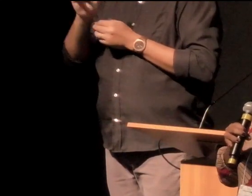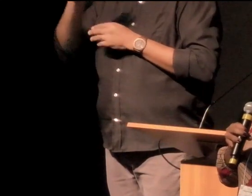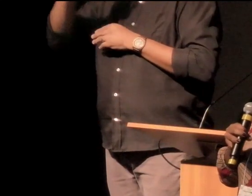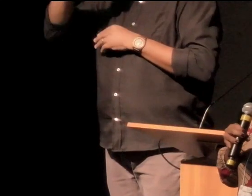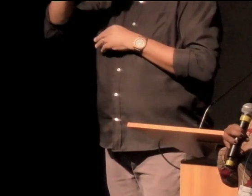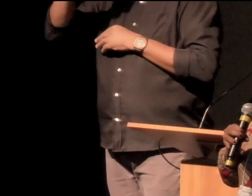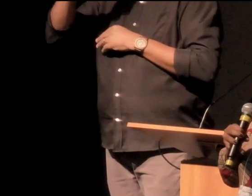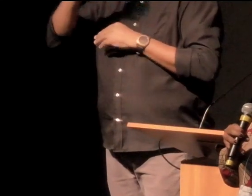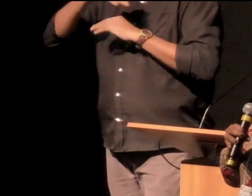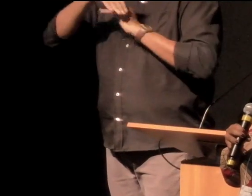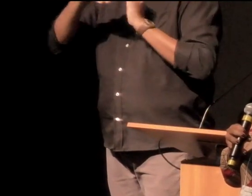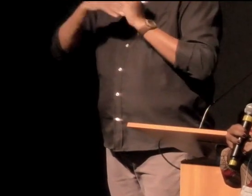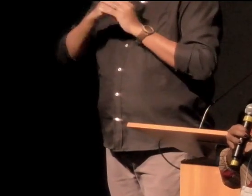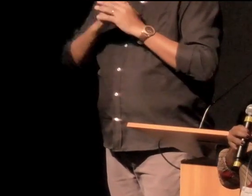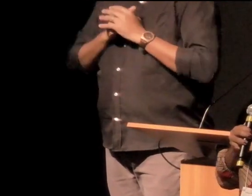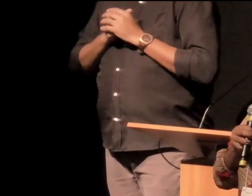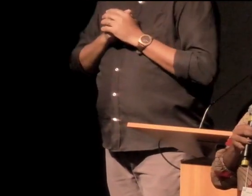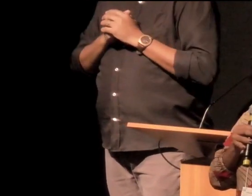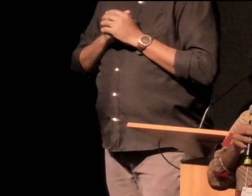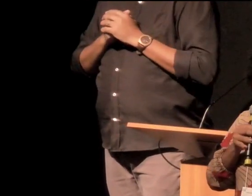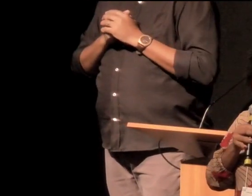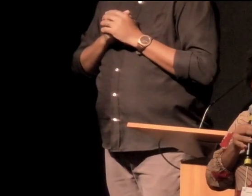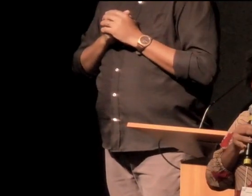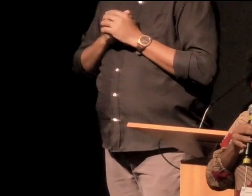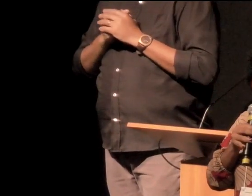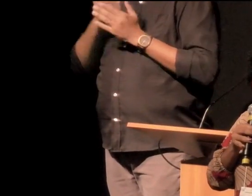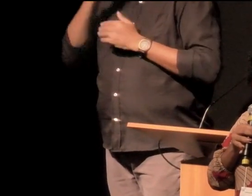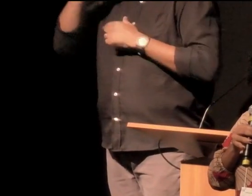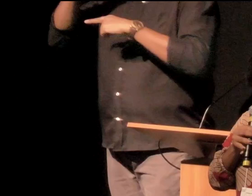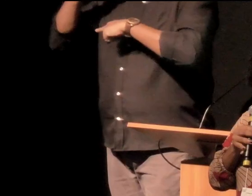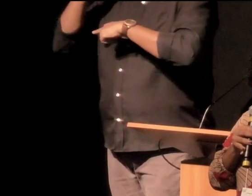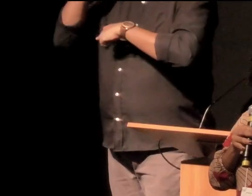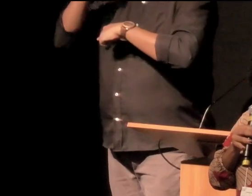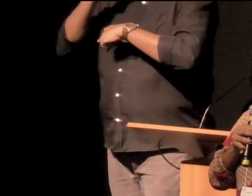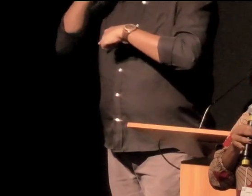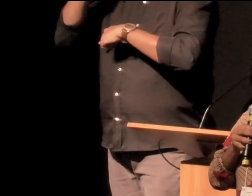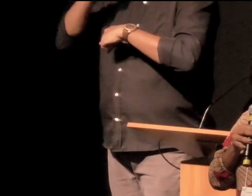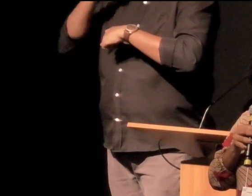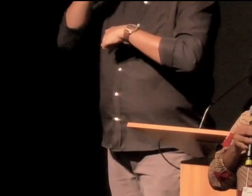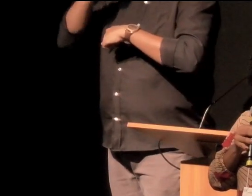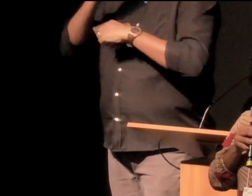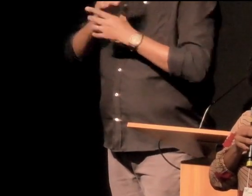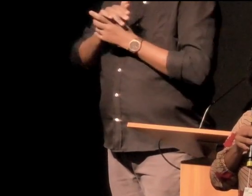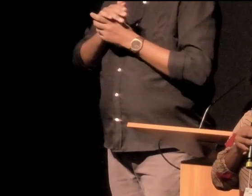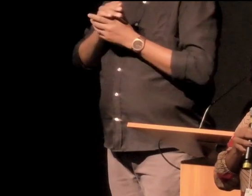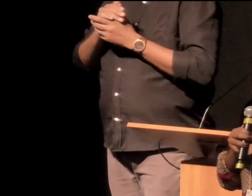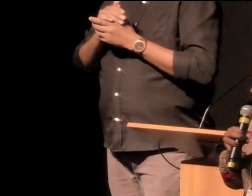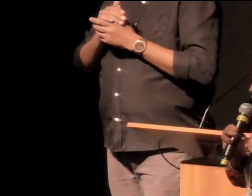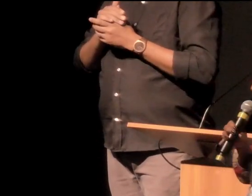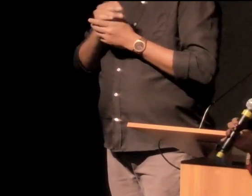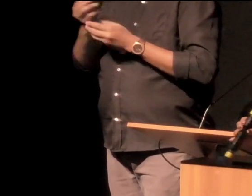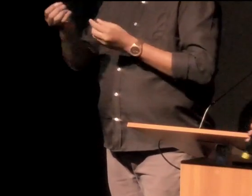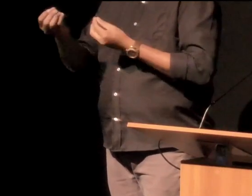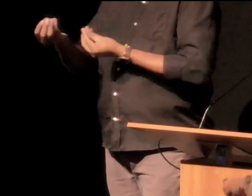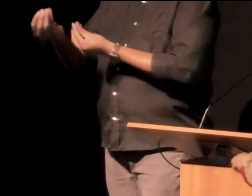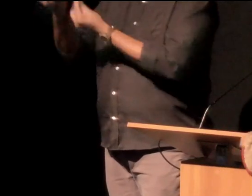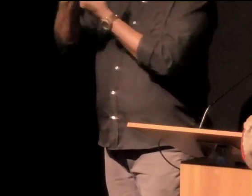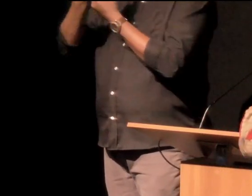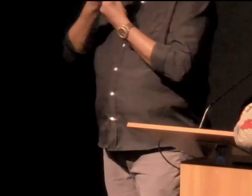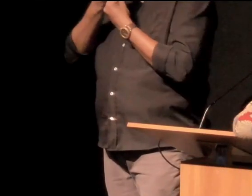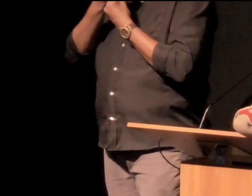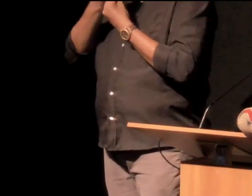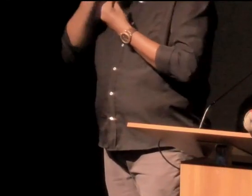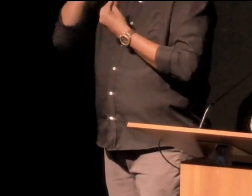a todos os outros que podem ter experiências aí que né aumente um pouco essa nossa reflexão